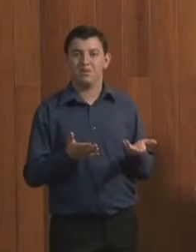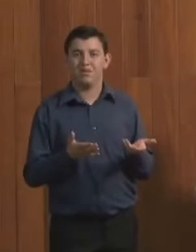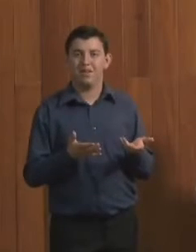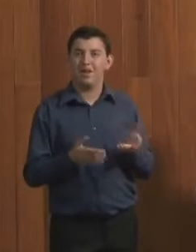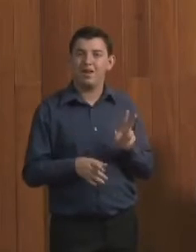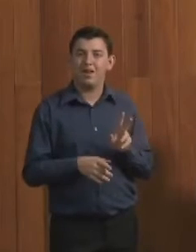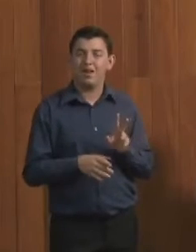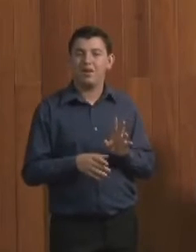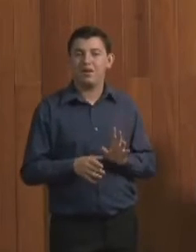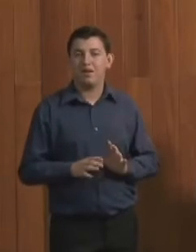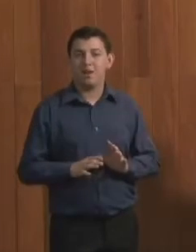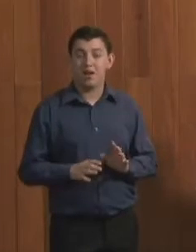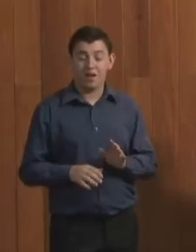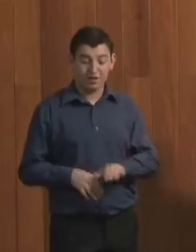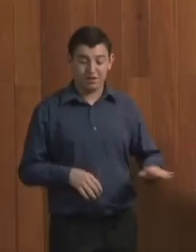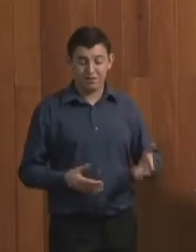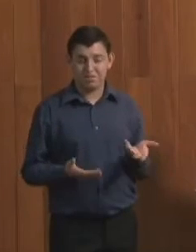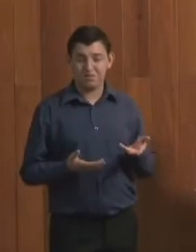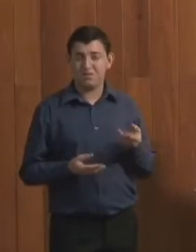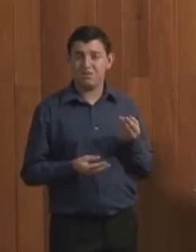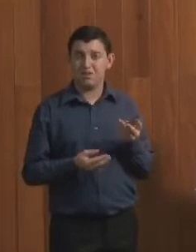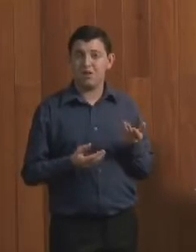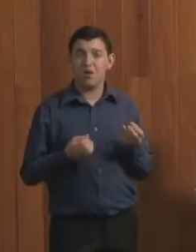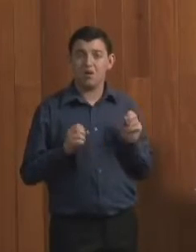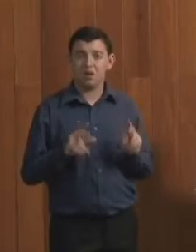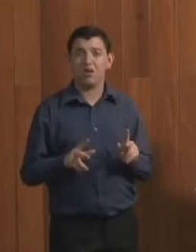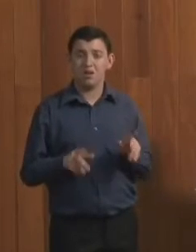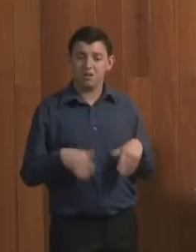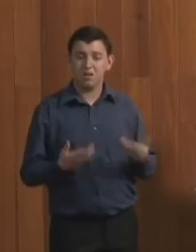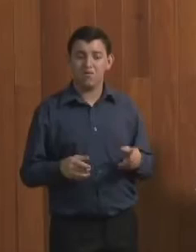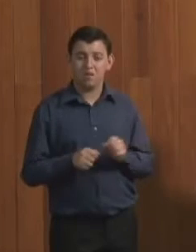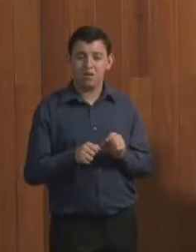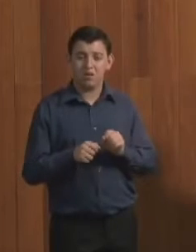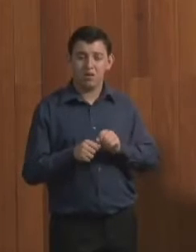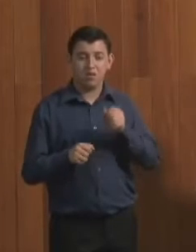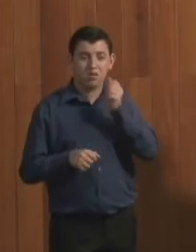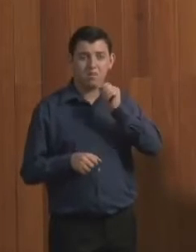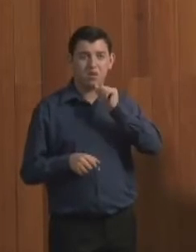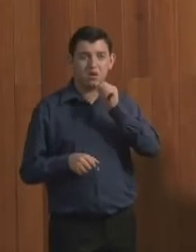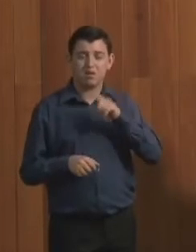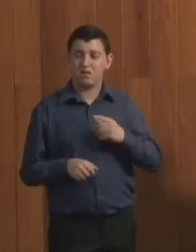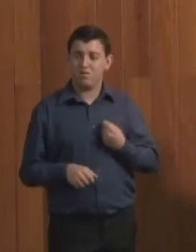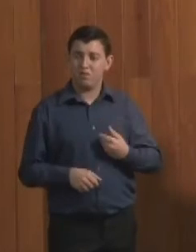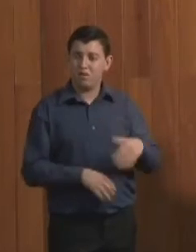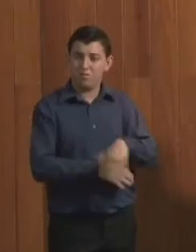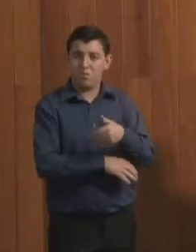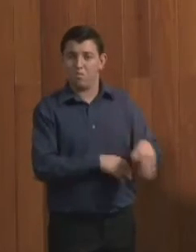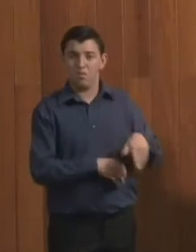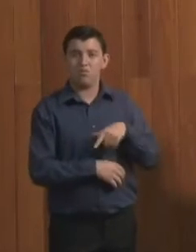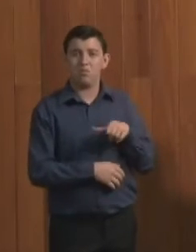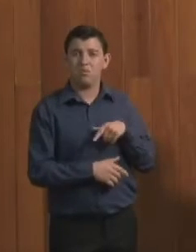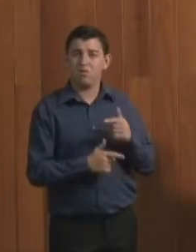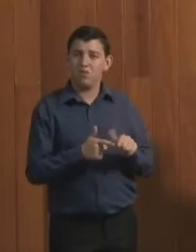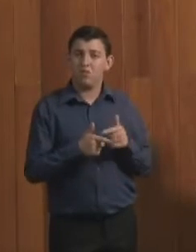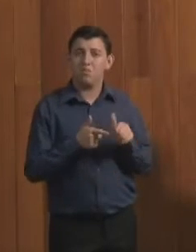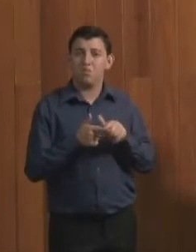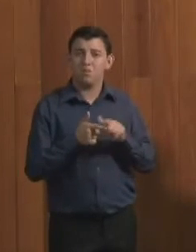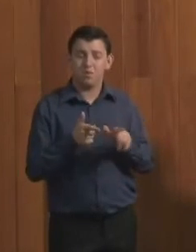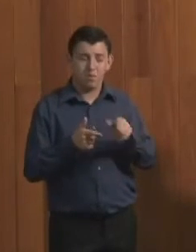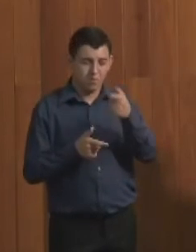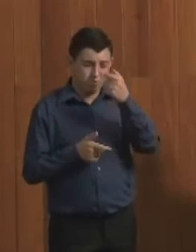de grave problema de saúde mental em relação às mulheres, por causa disso, que retiram violentamente os